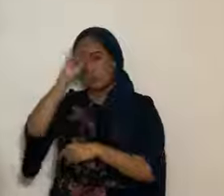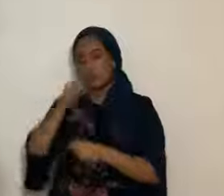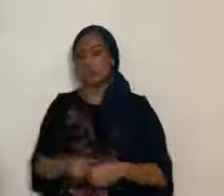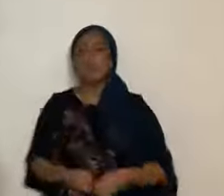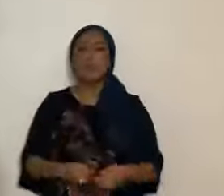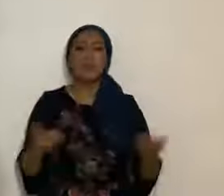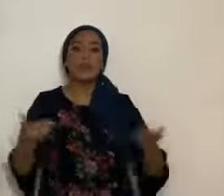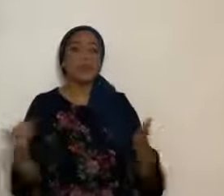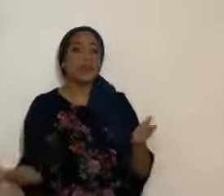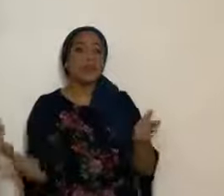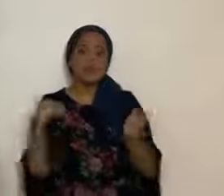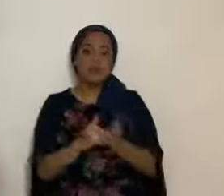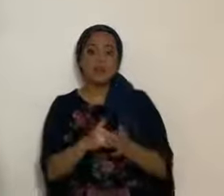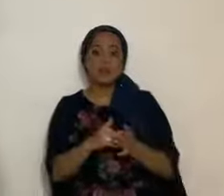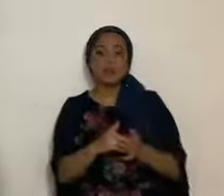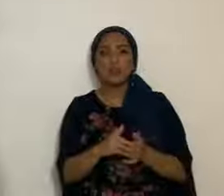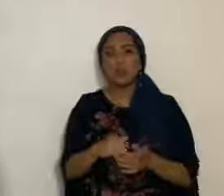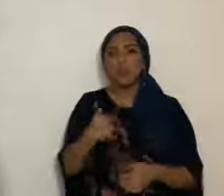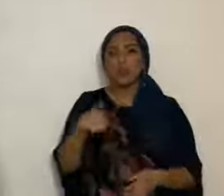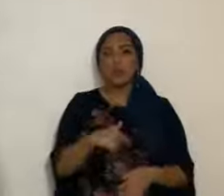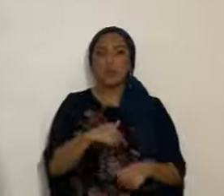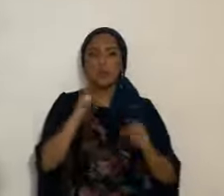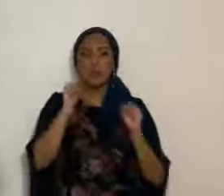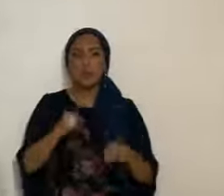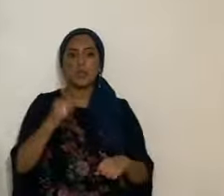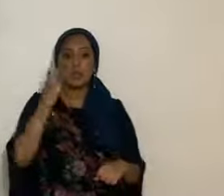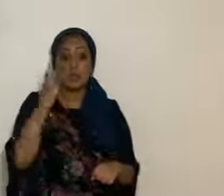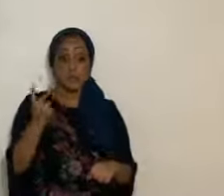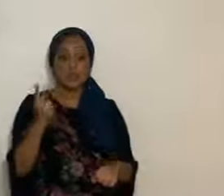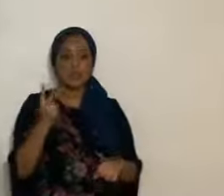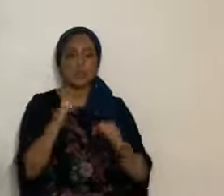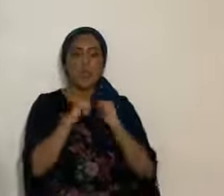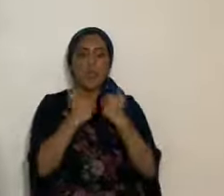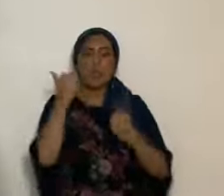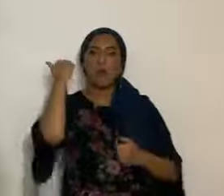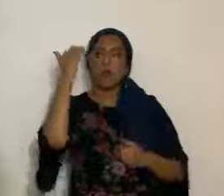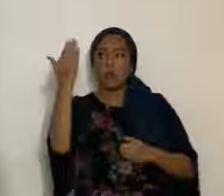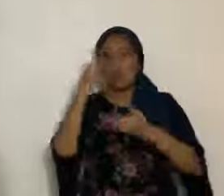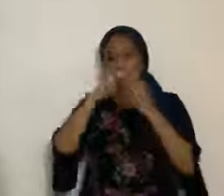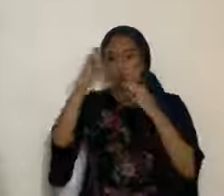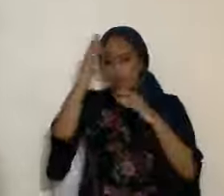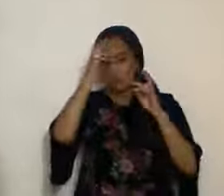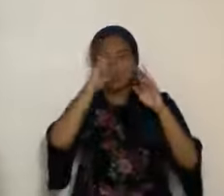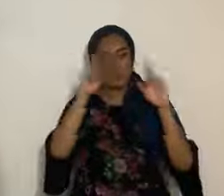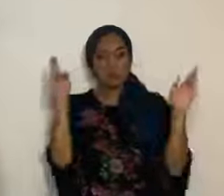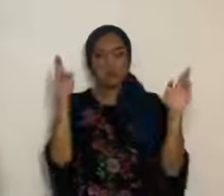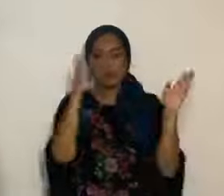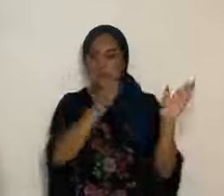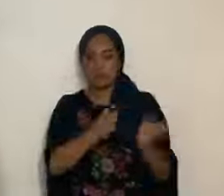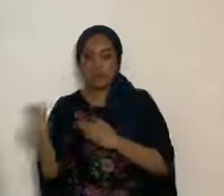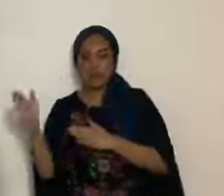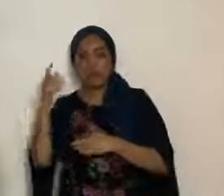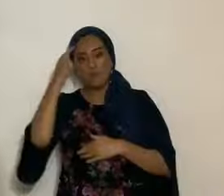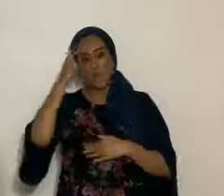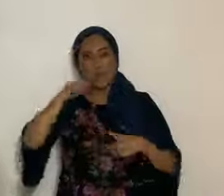cuenta podemos percibir cómo el Eterno ya tenía todo planeado en la vida de José. Cada uno de